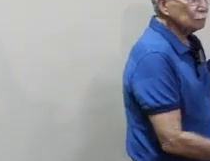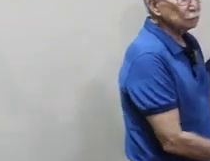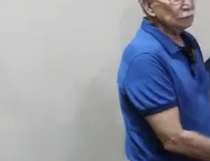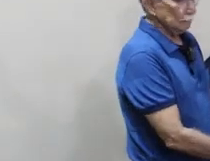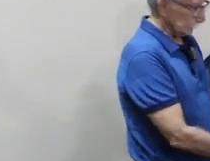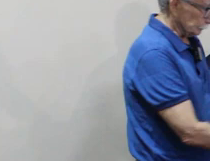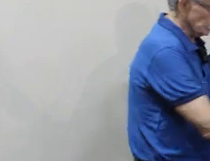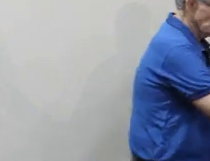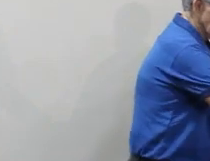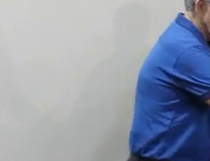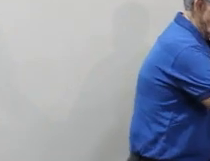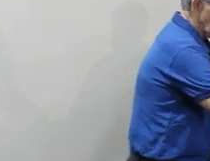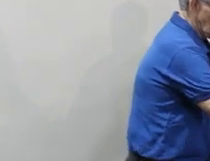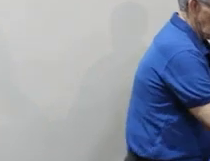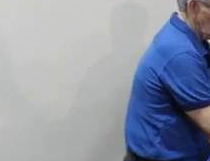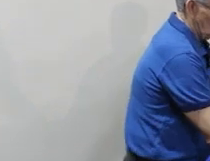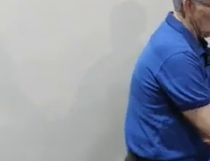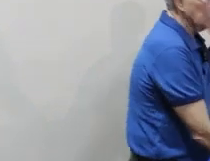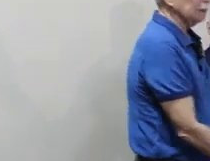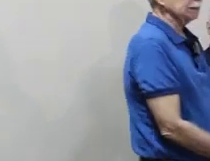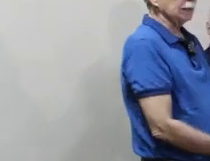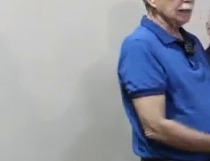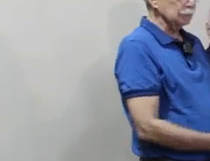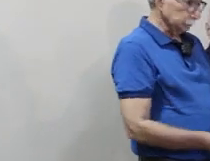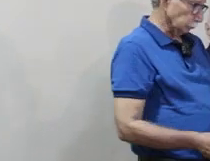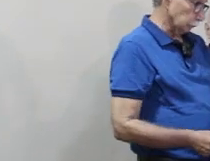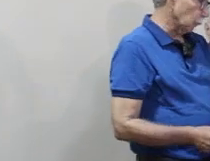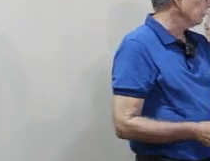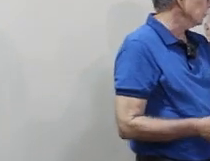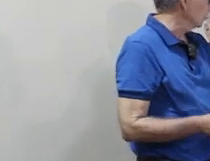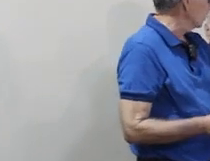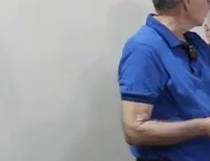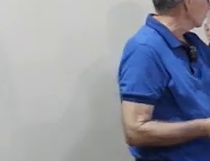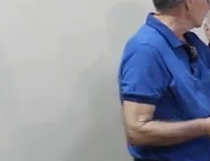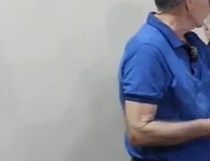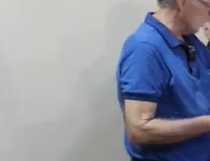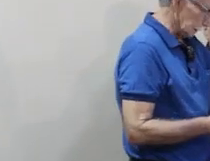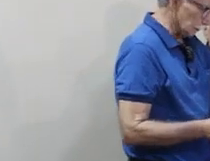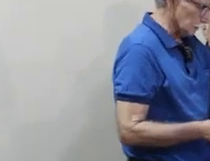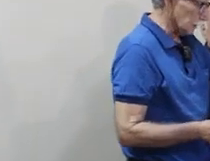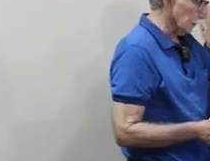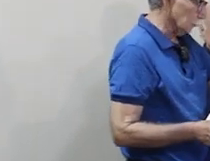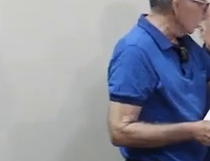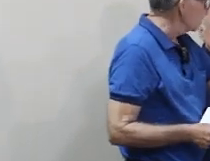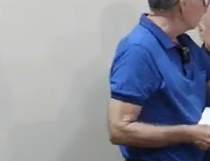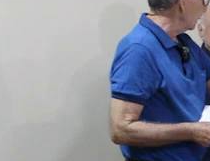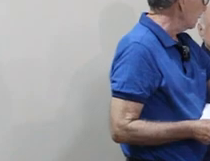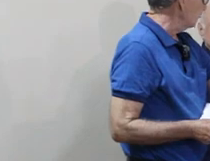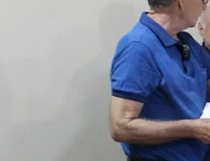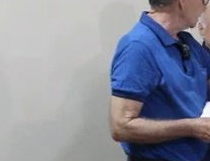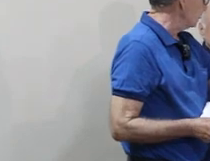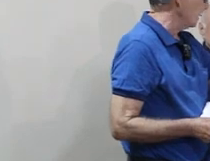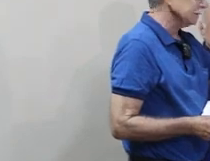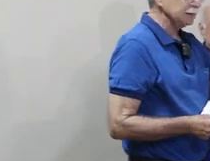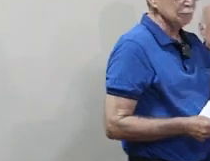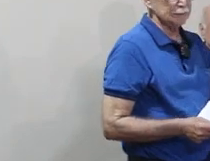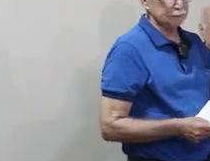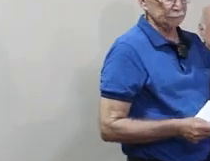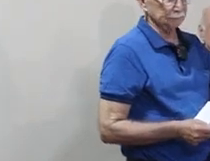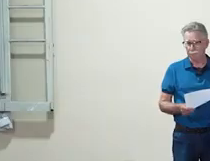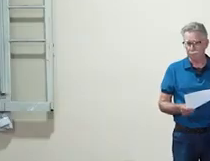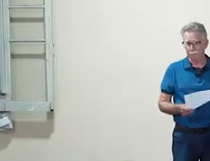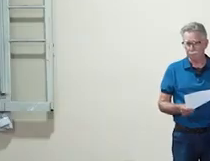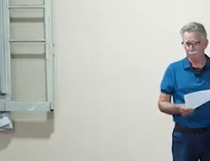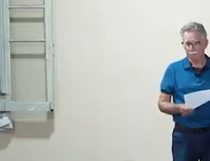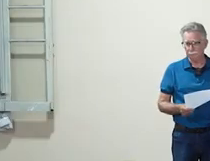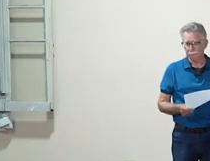Nós dissemos que o Clube Literário convidou a senhora Gisele Cuxi para fazer parte da